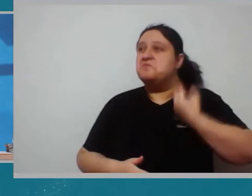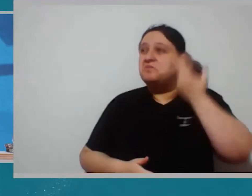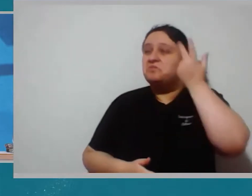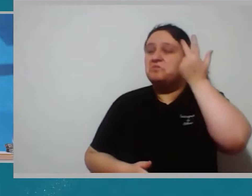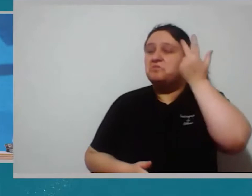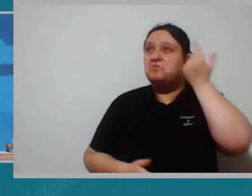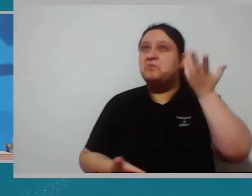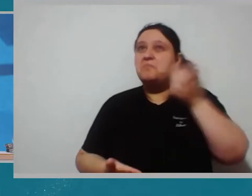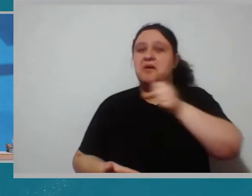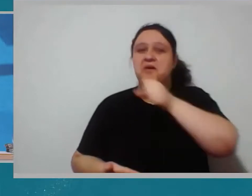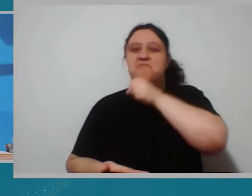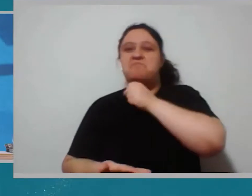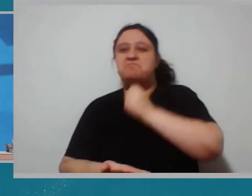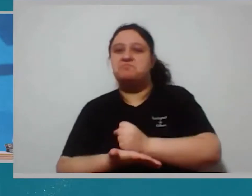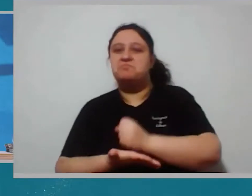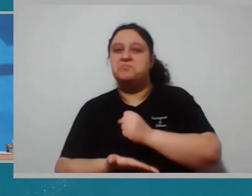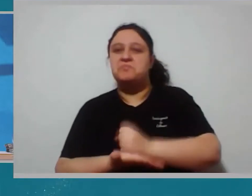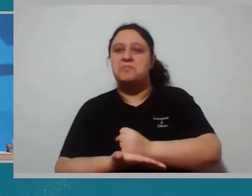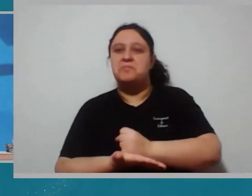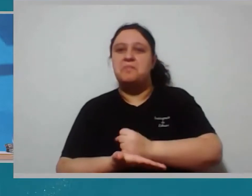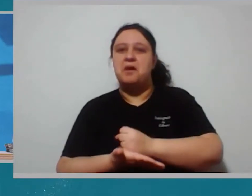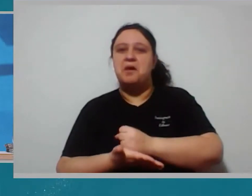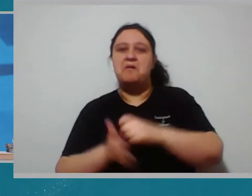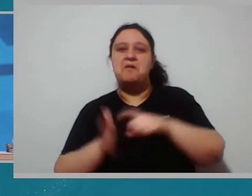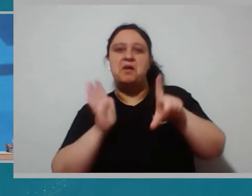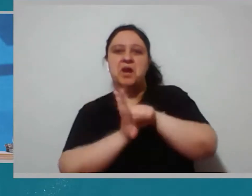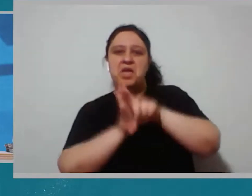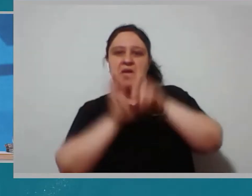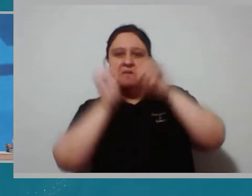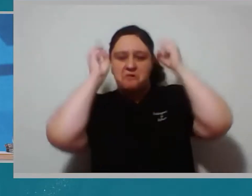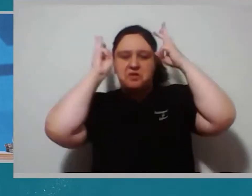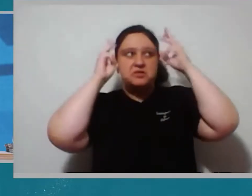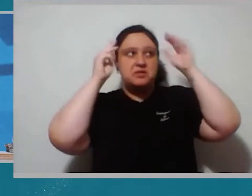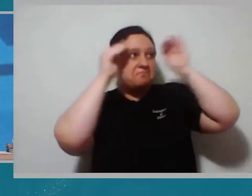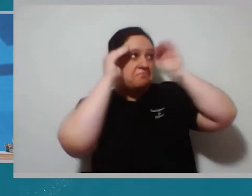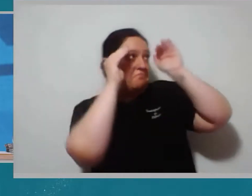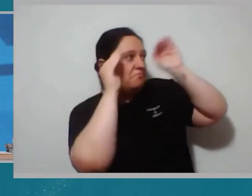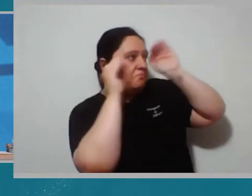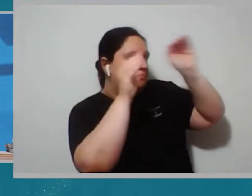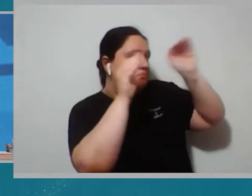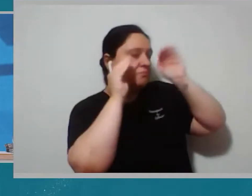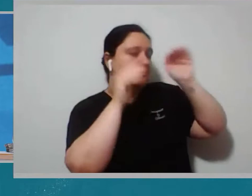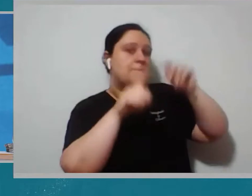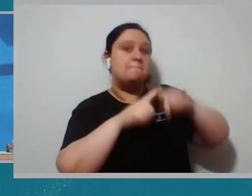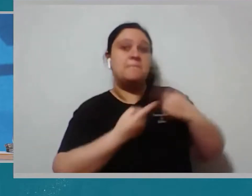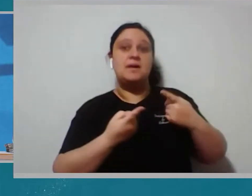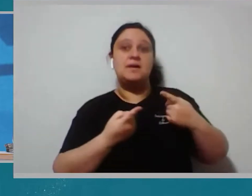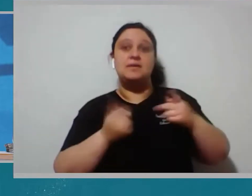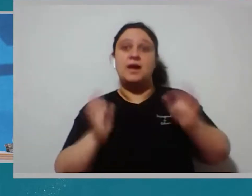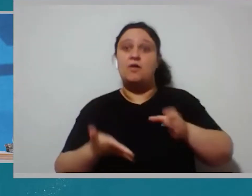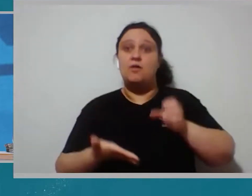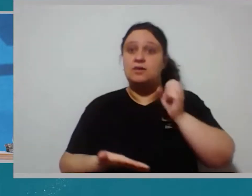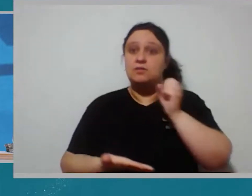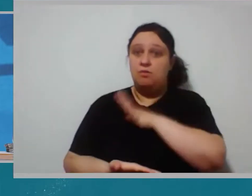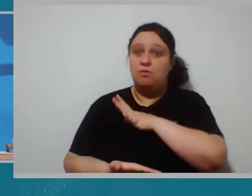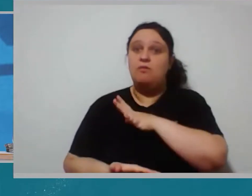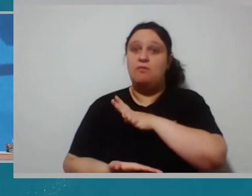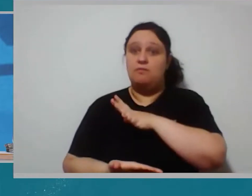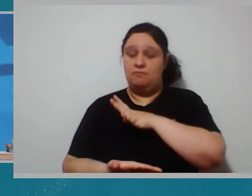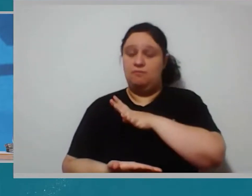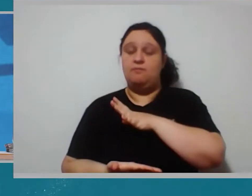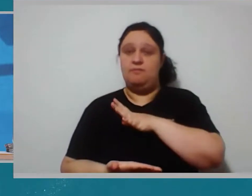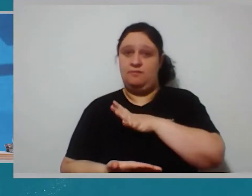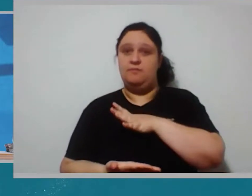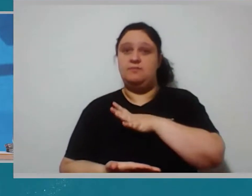vivendo debaixo da lei, uma coisa boa, mas agora surgiu algo novo, e que você precisa